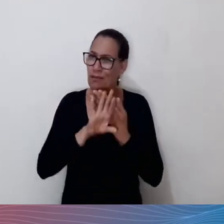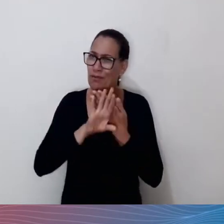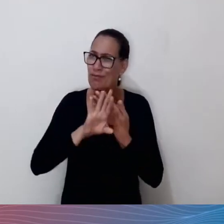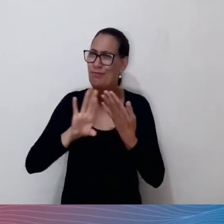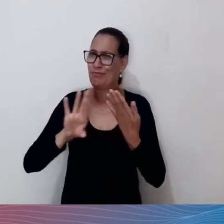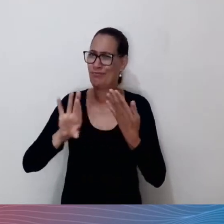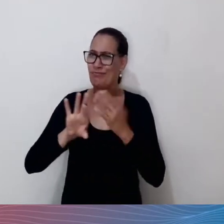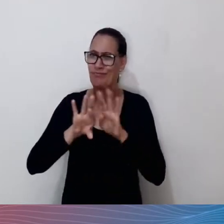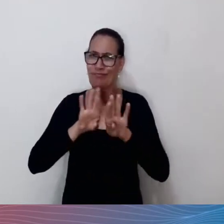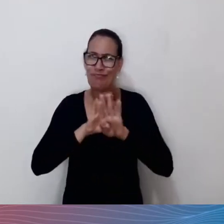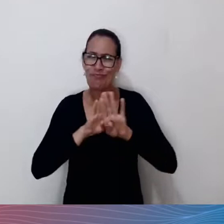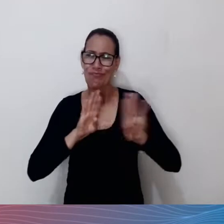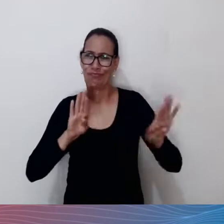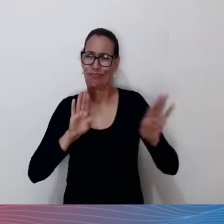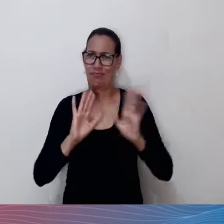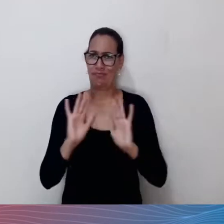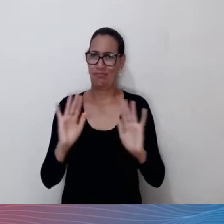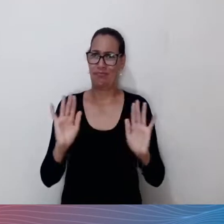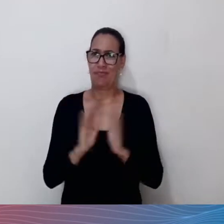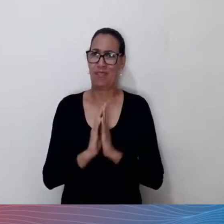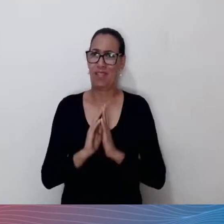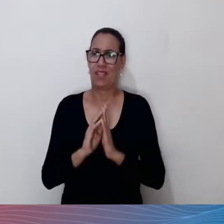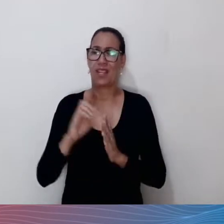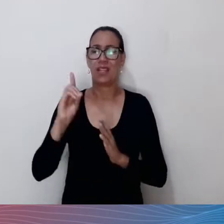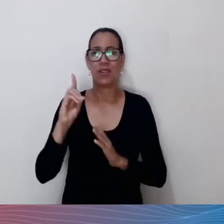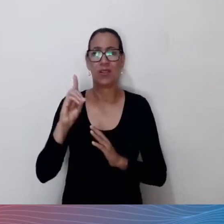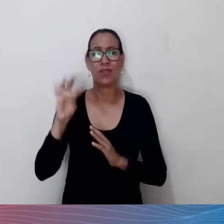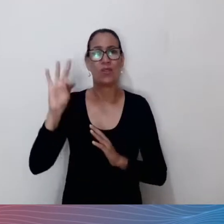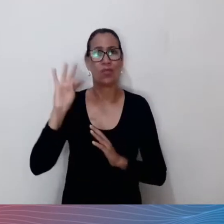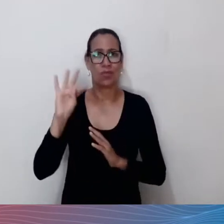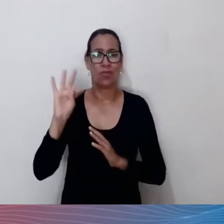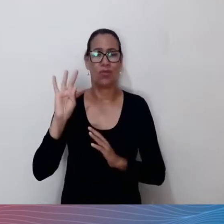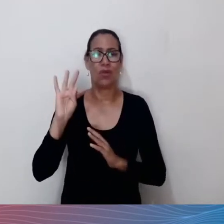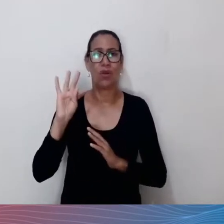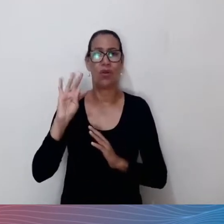Deuteronômio 18, irmão, não vou nem falar, eu acho que vocês já sabem, certo?